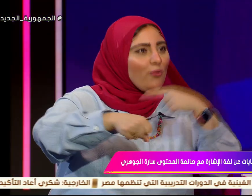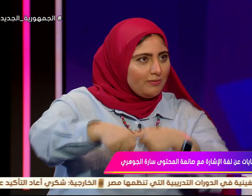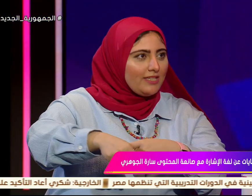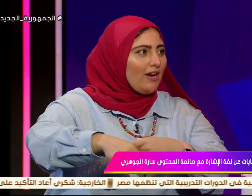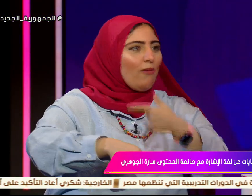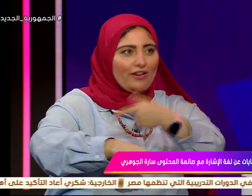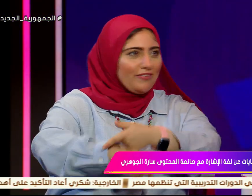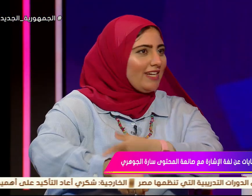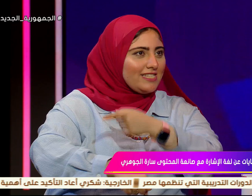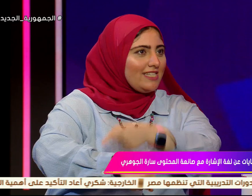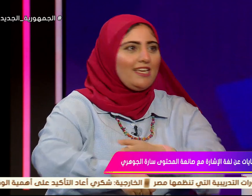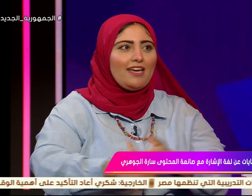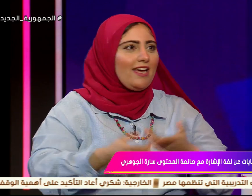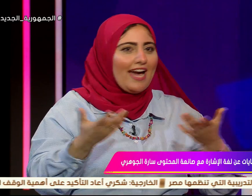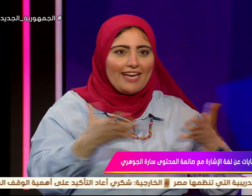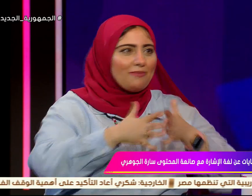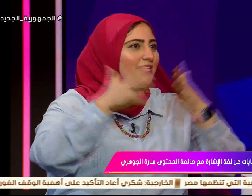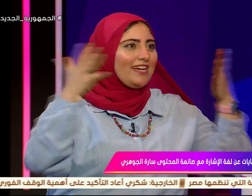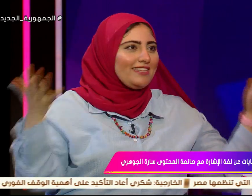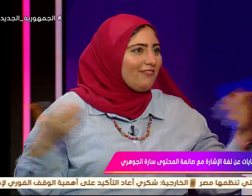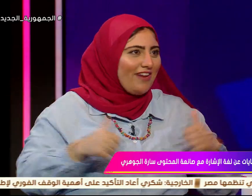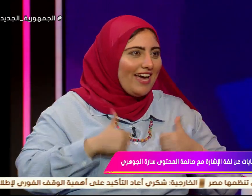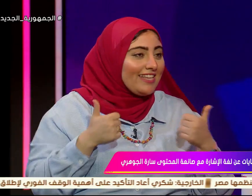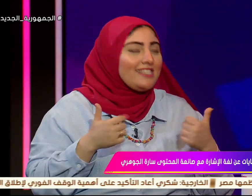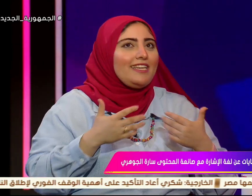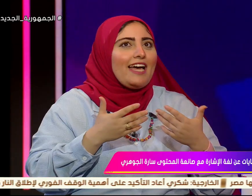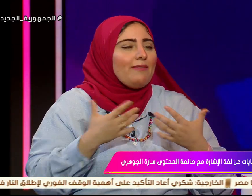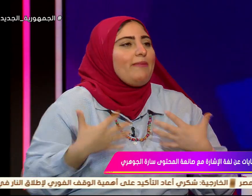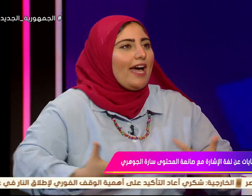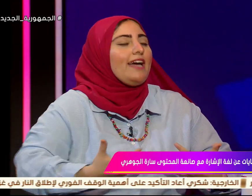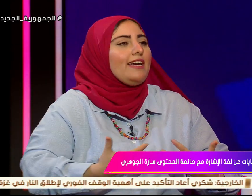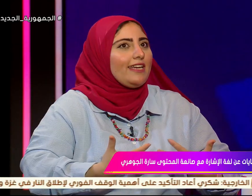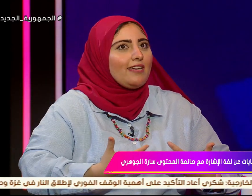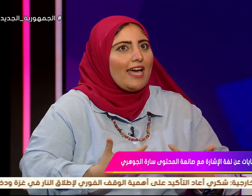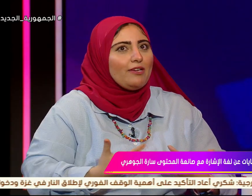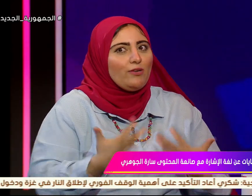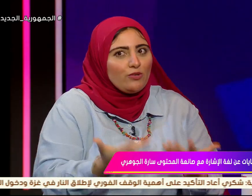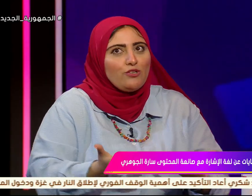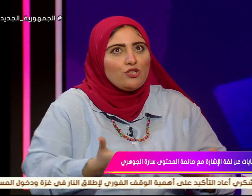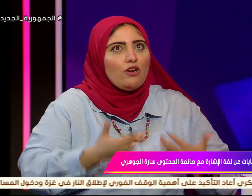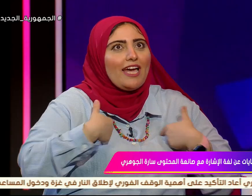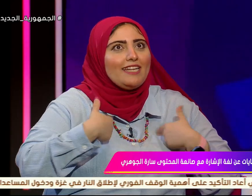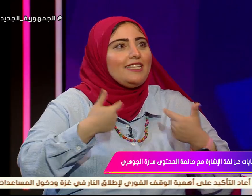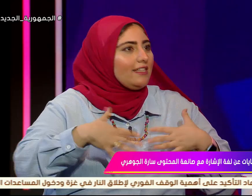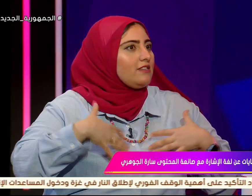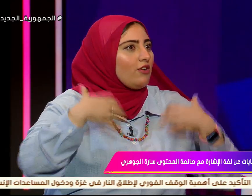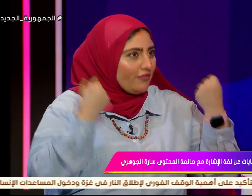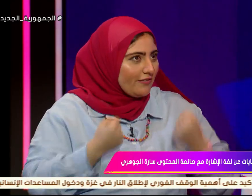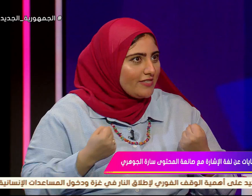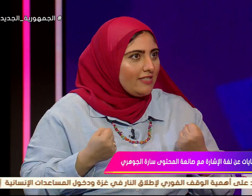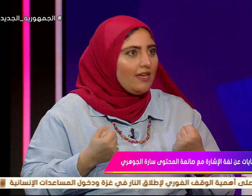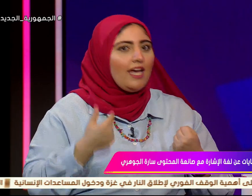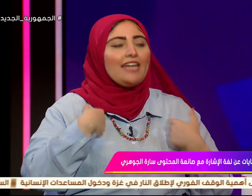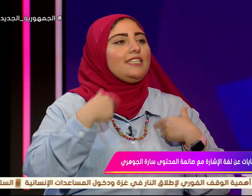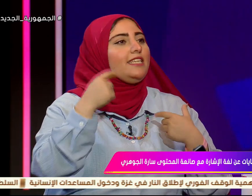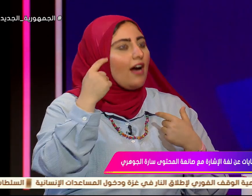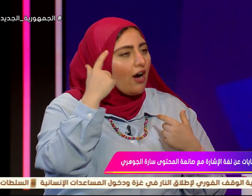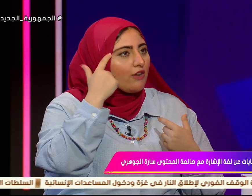امي وعلى فكره دي حاجه كبيره جدا في حياتي لا لغه الاشاره خلتني عندي ثقه في نفسي خلتني اعرف